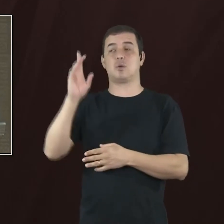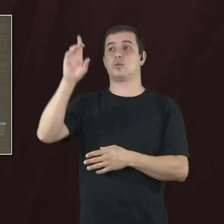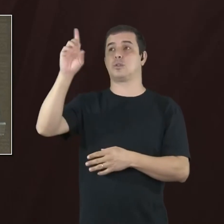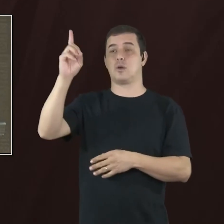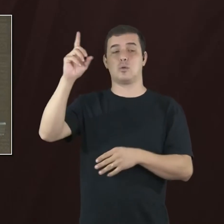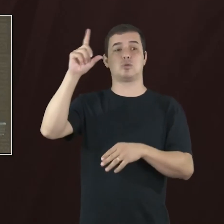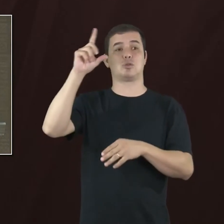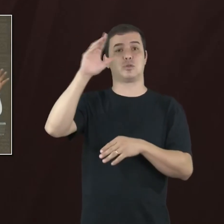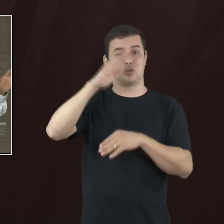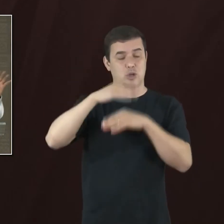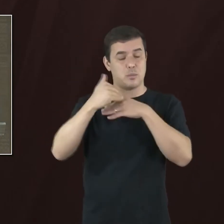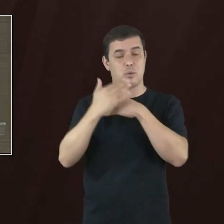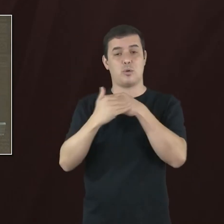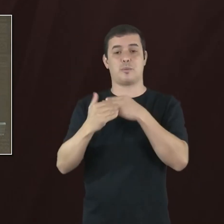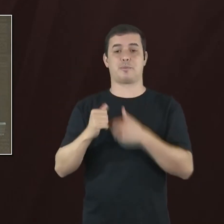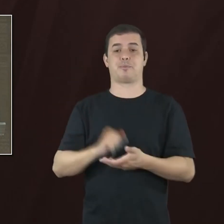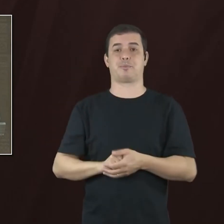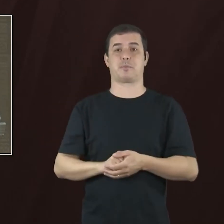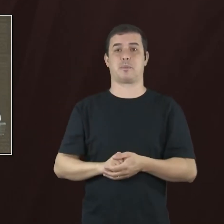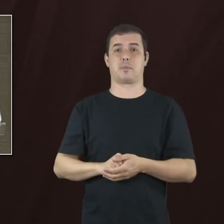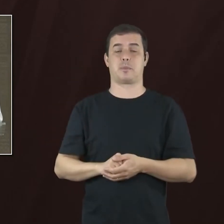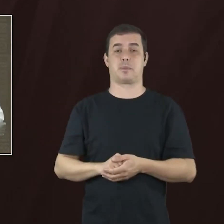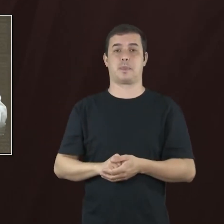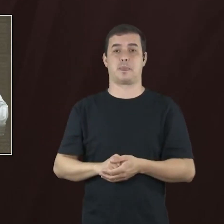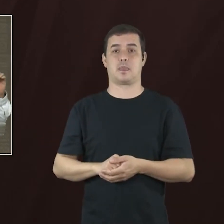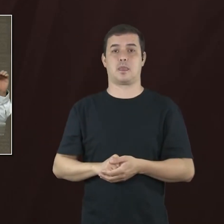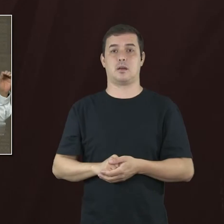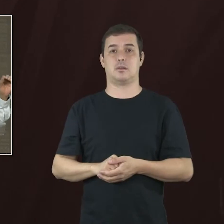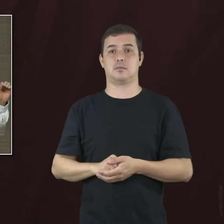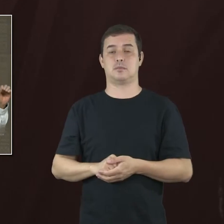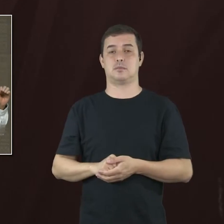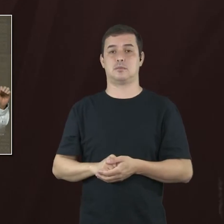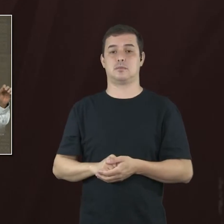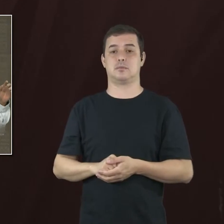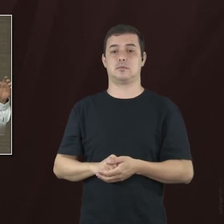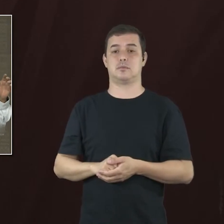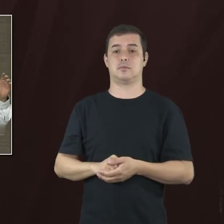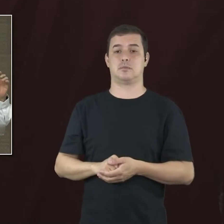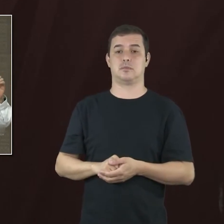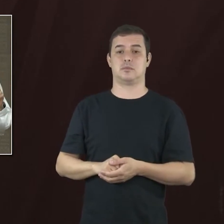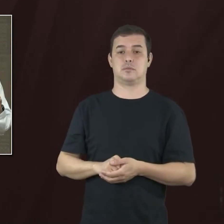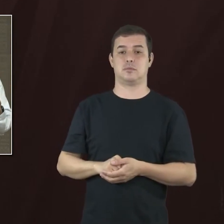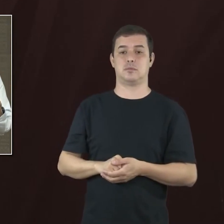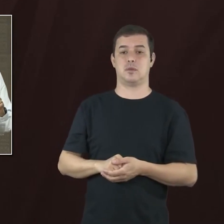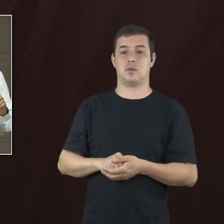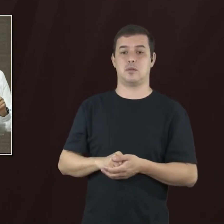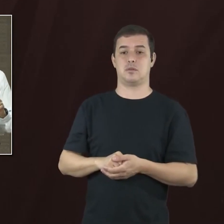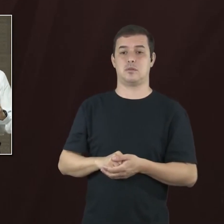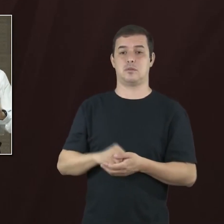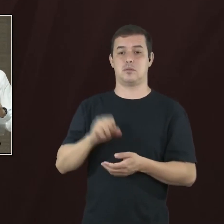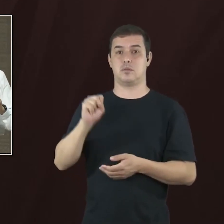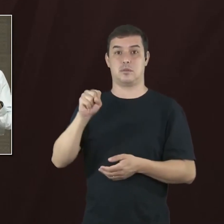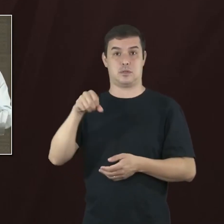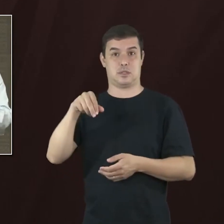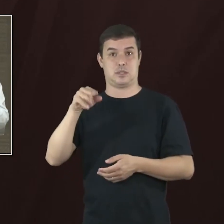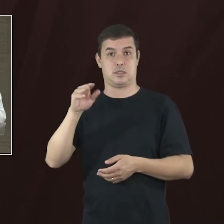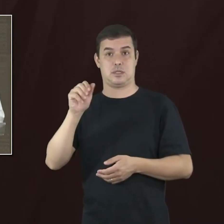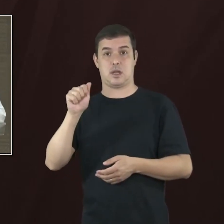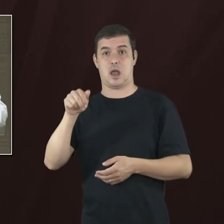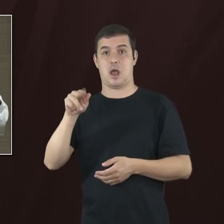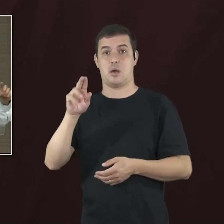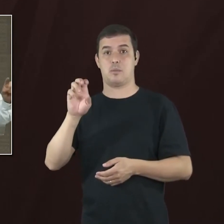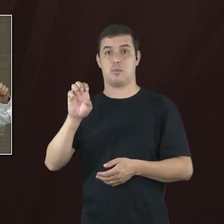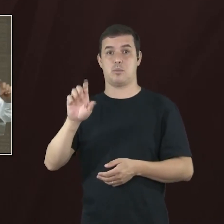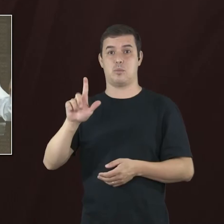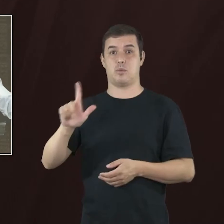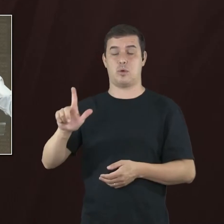ele então resolveu fazer contato com o irmão Samuel, e Samuel lhe falou uma palavra importante. Ele ia mandar